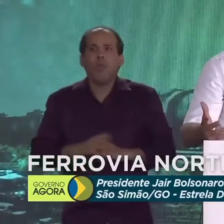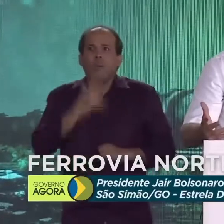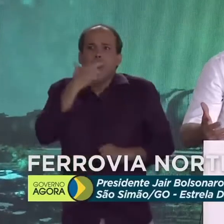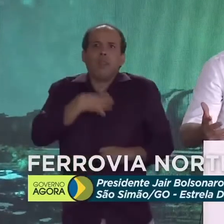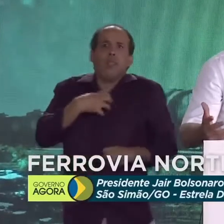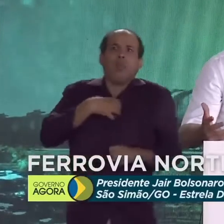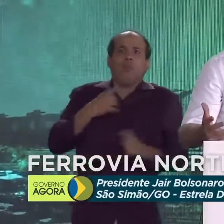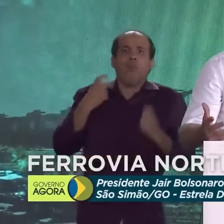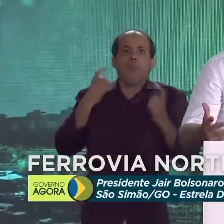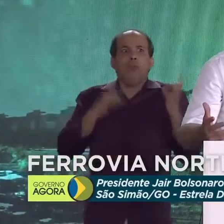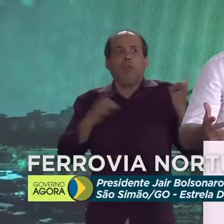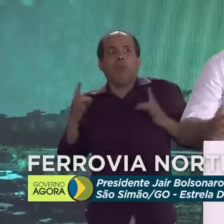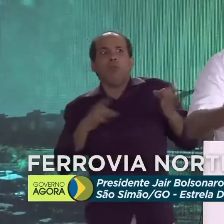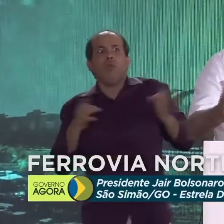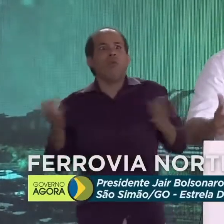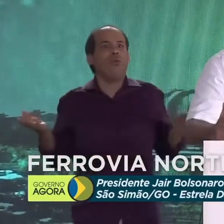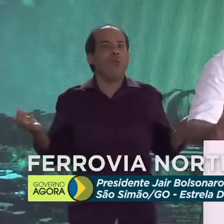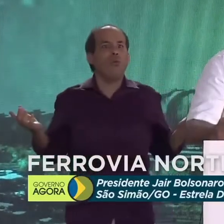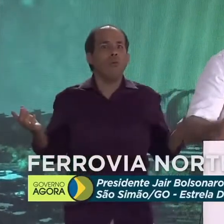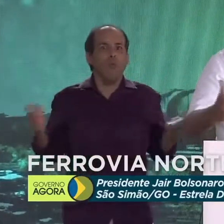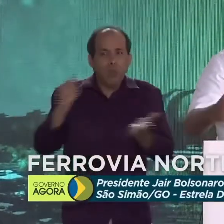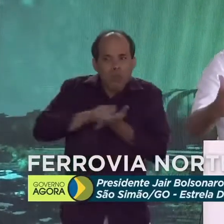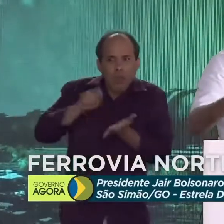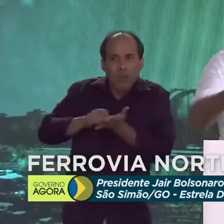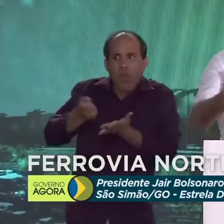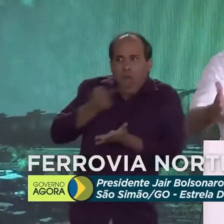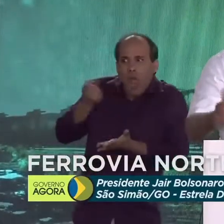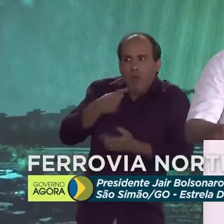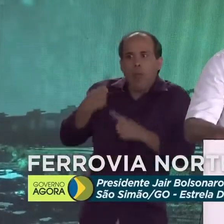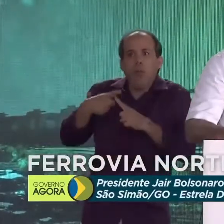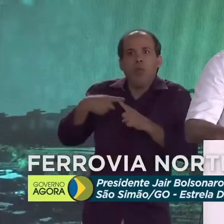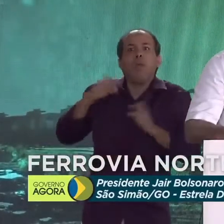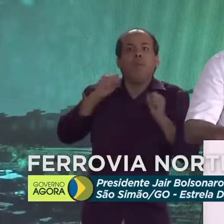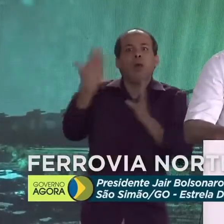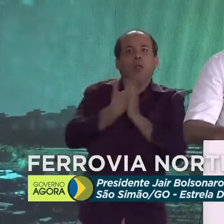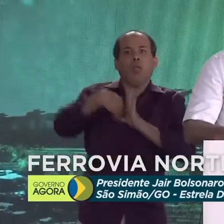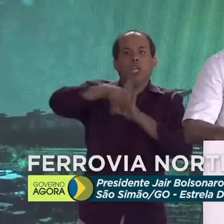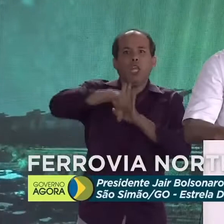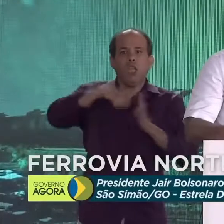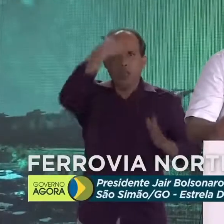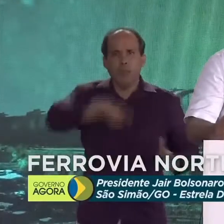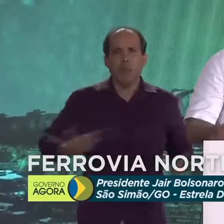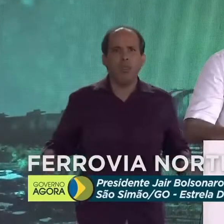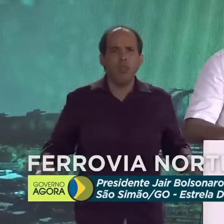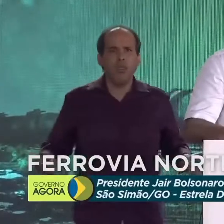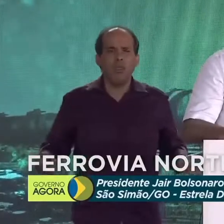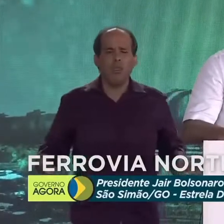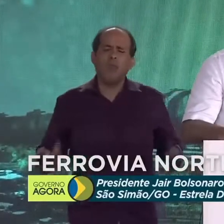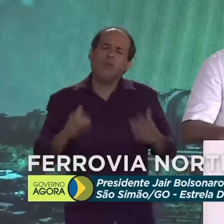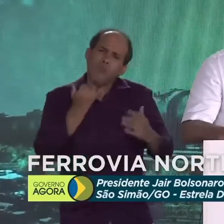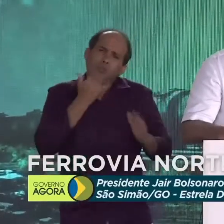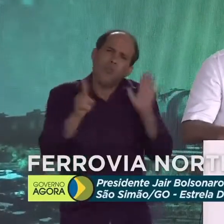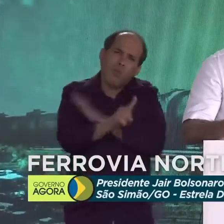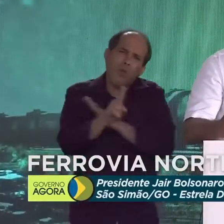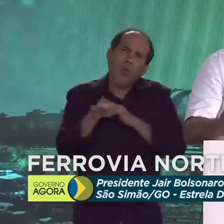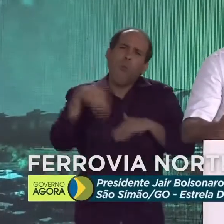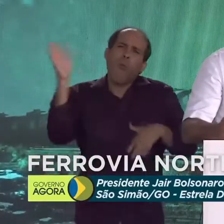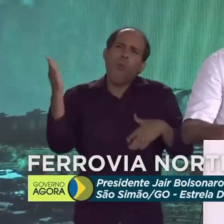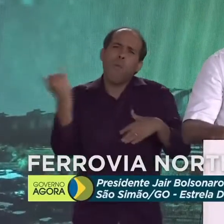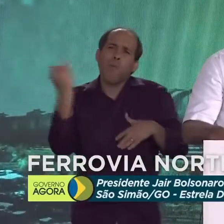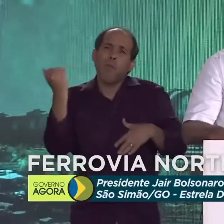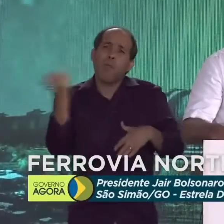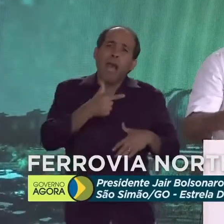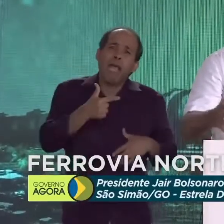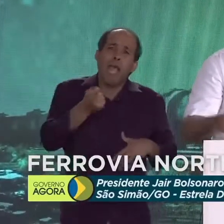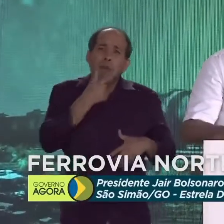acuado em receitar isso, porque acaba sendo criminalizado. O que é mais importante? A vacina